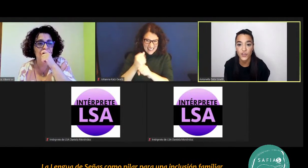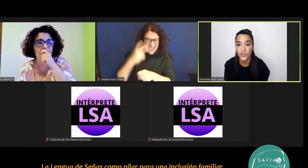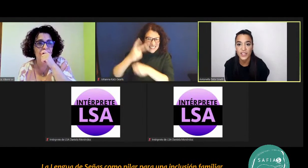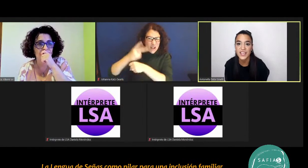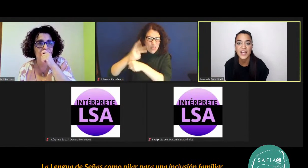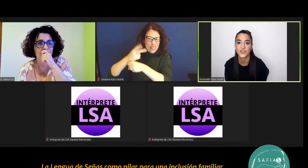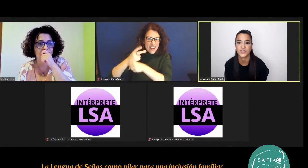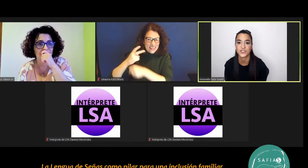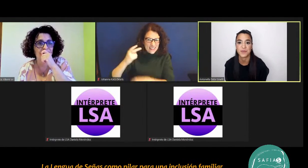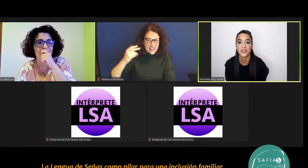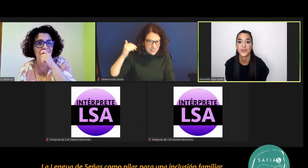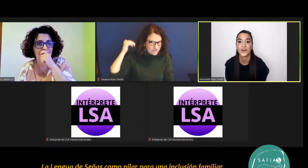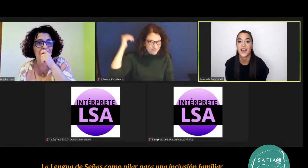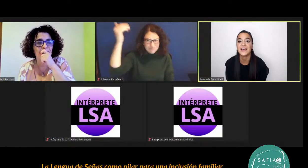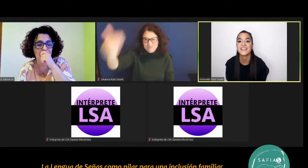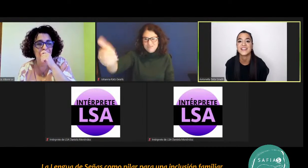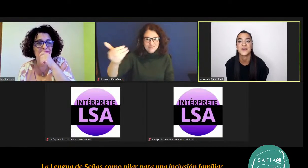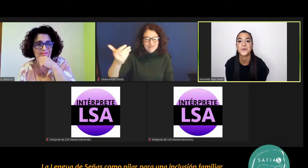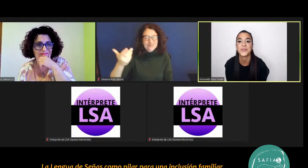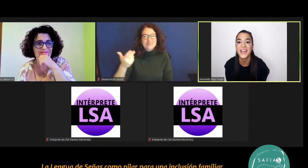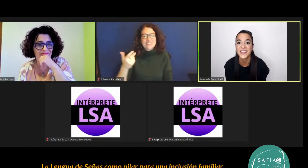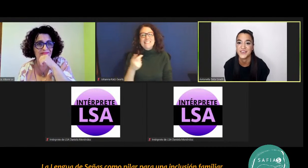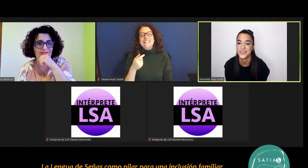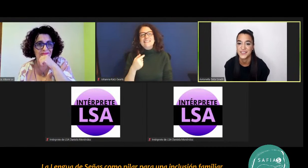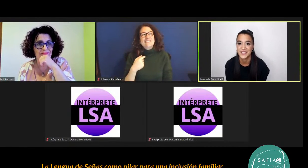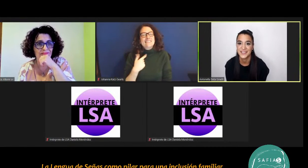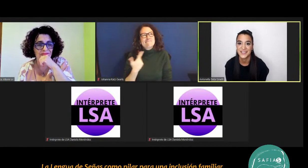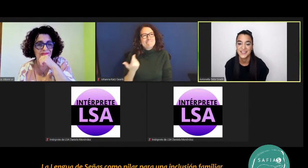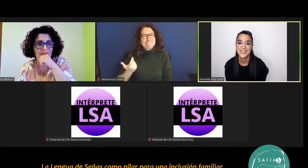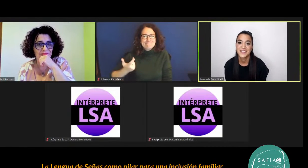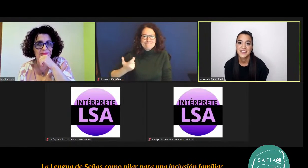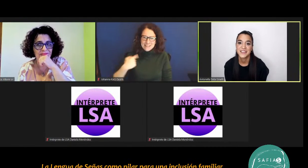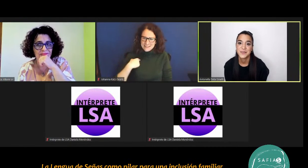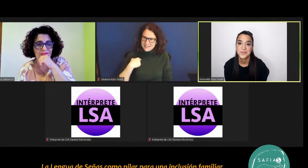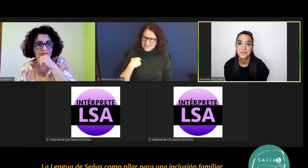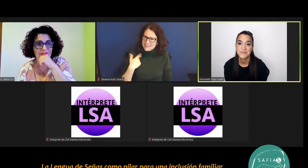50 años, no tenía conocimiento, hasta el secundario.